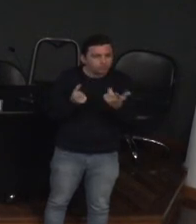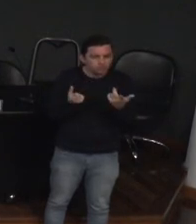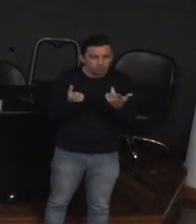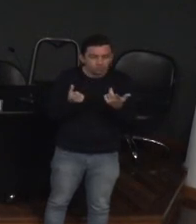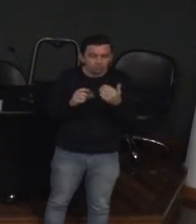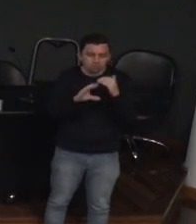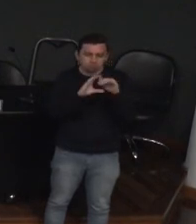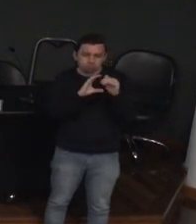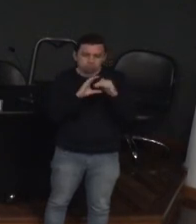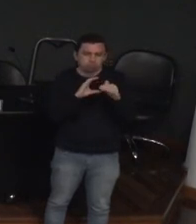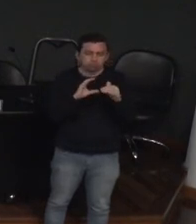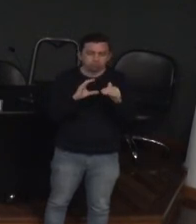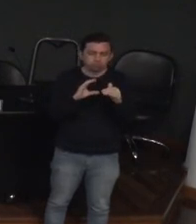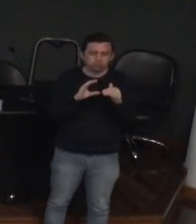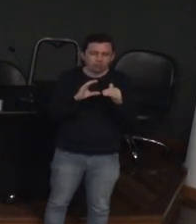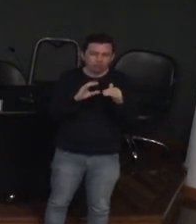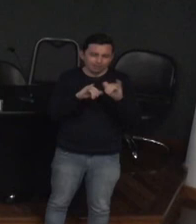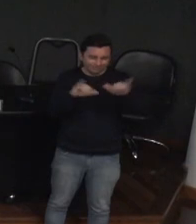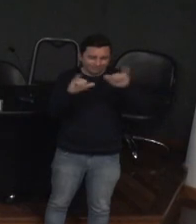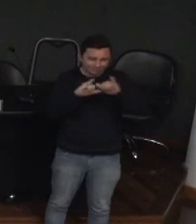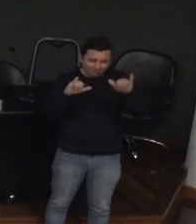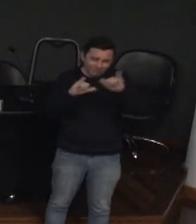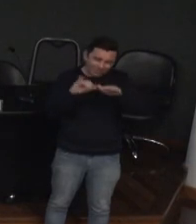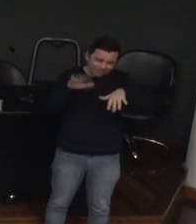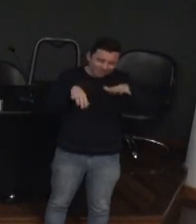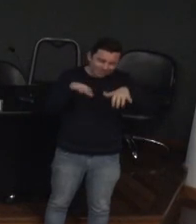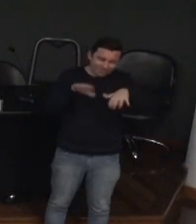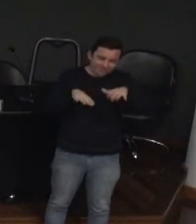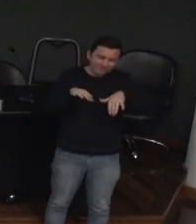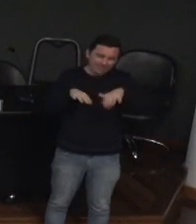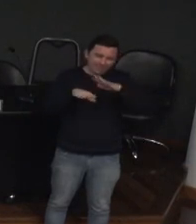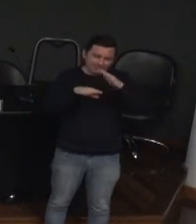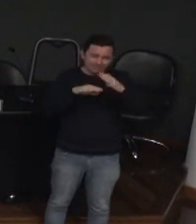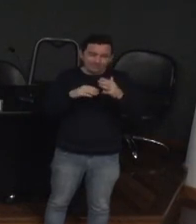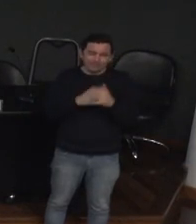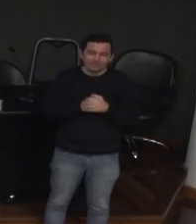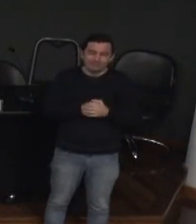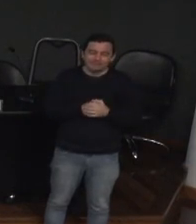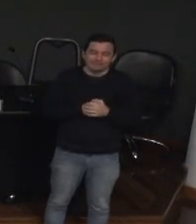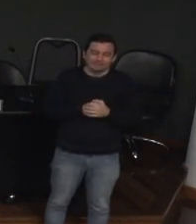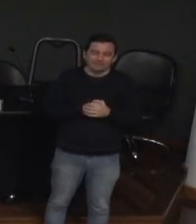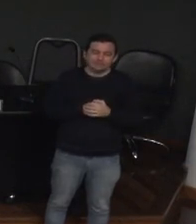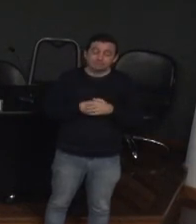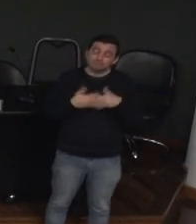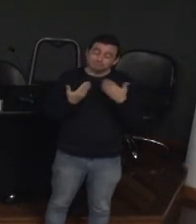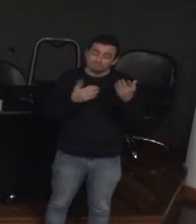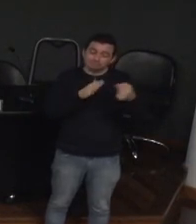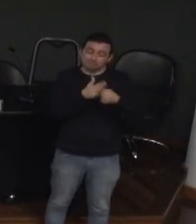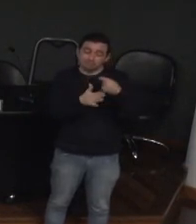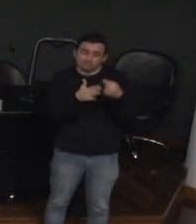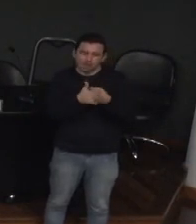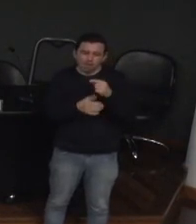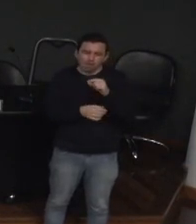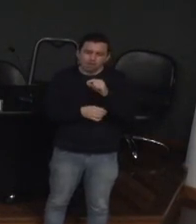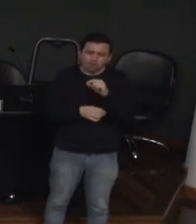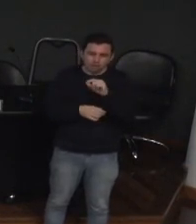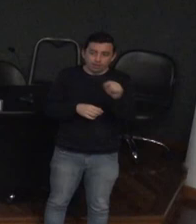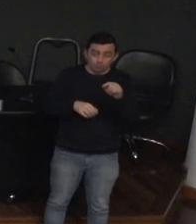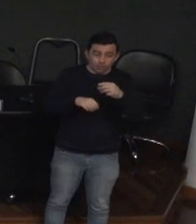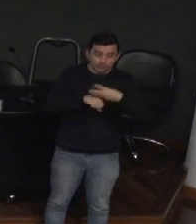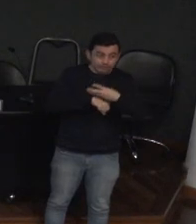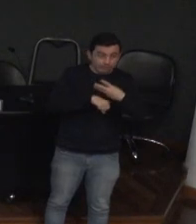encaminha alguma publicidade, alguma comunicação, enfim, né? Então, vem esse questionamento. Quem trabalha com